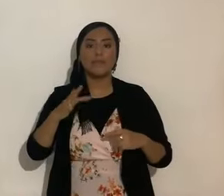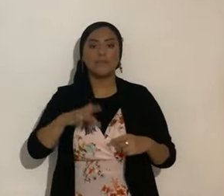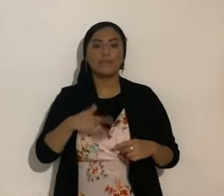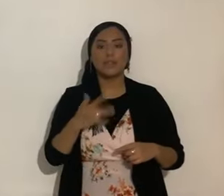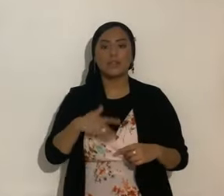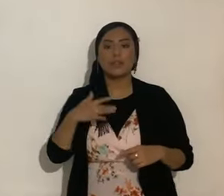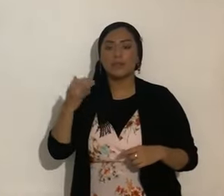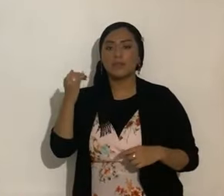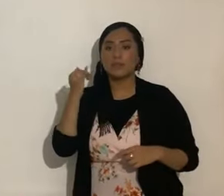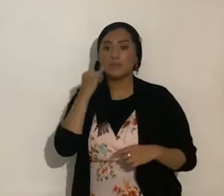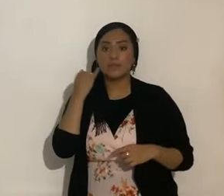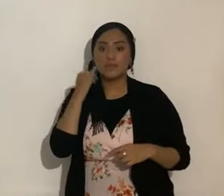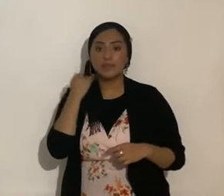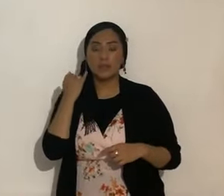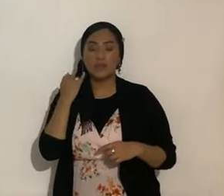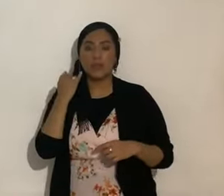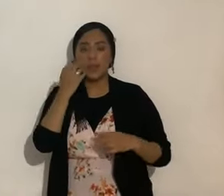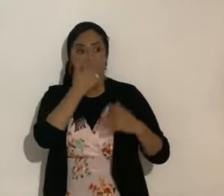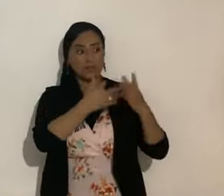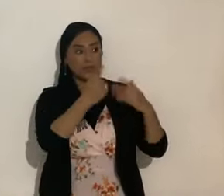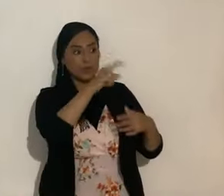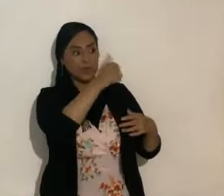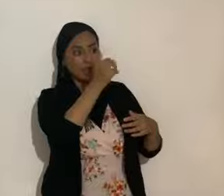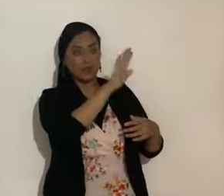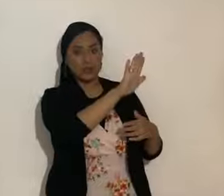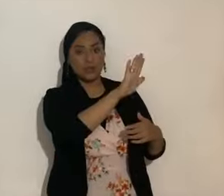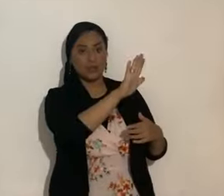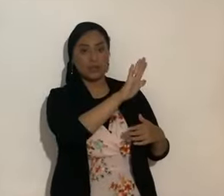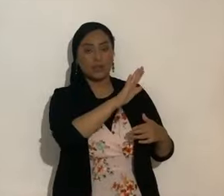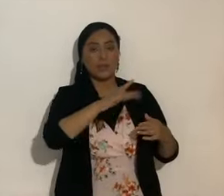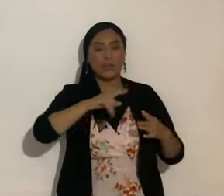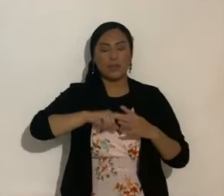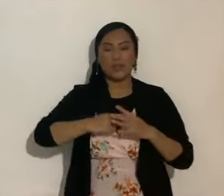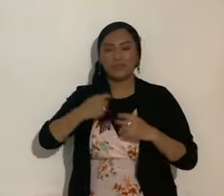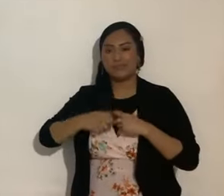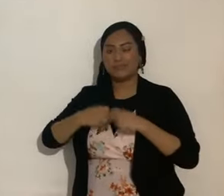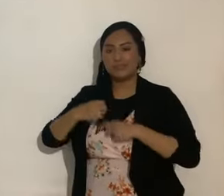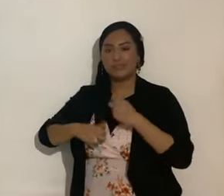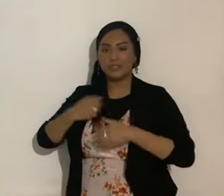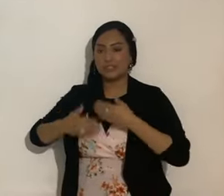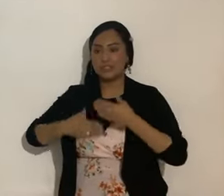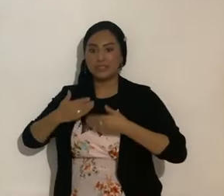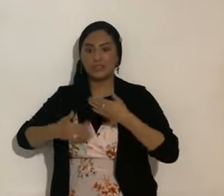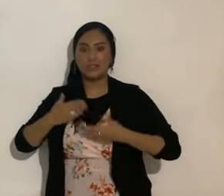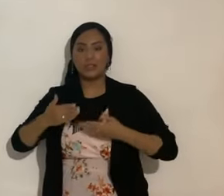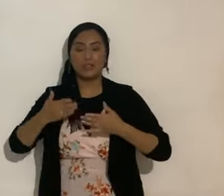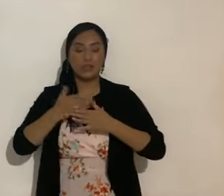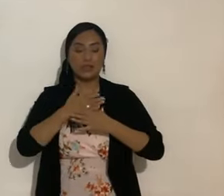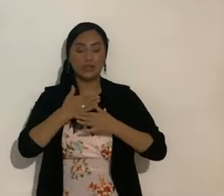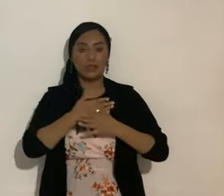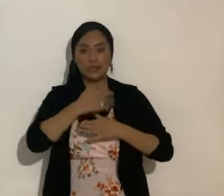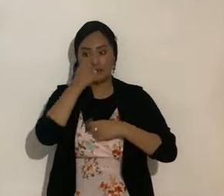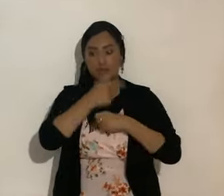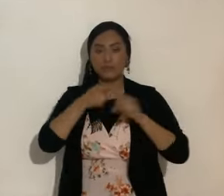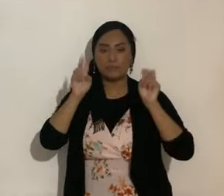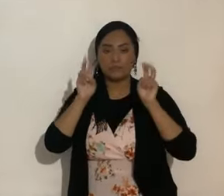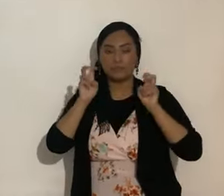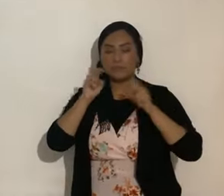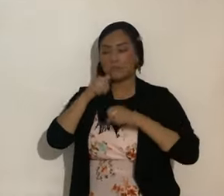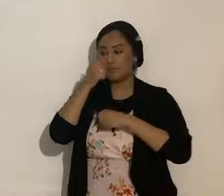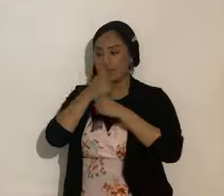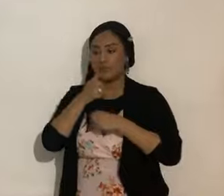envidia de la generosidad de alguien, empiezan los problemas. entre hermanos o que se dicen